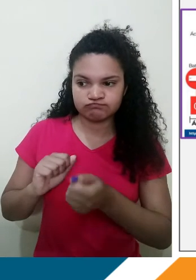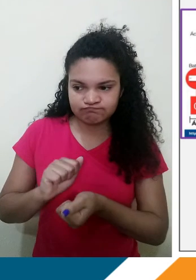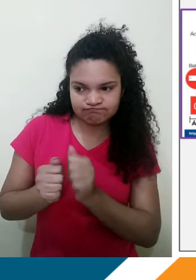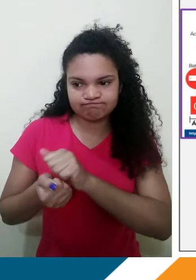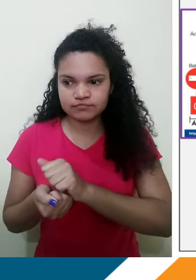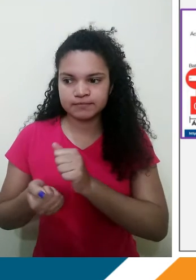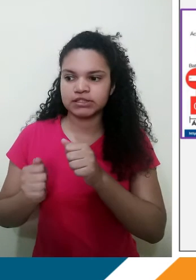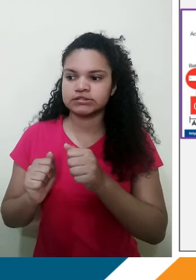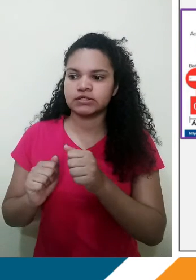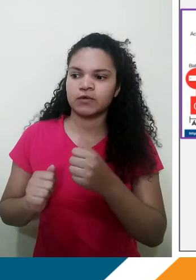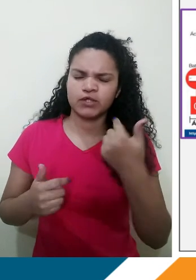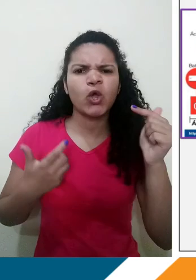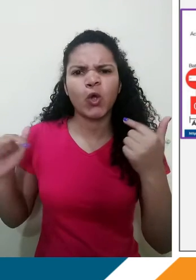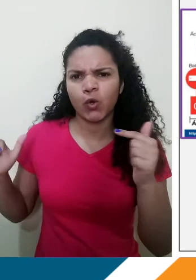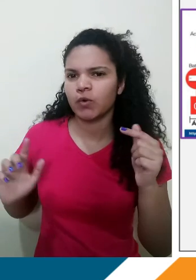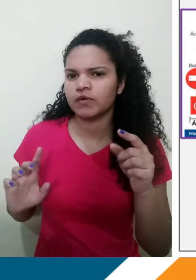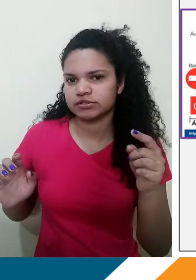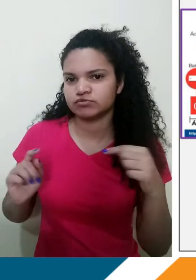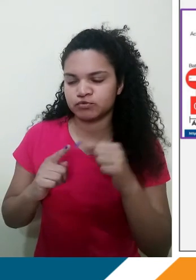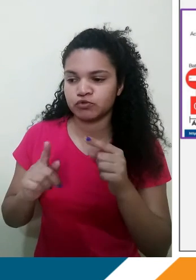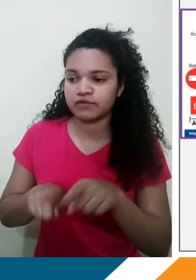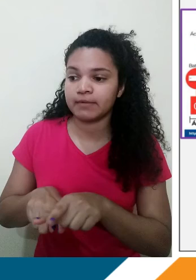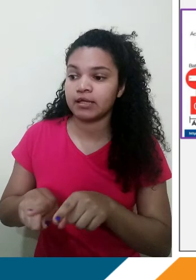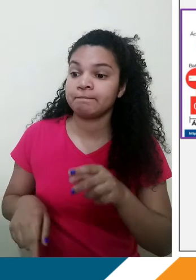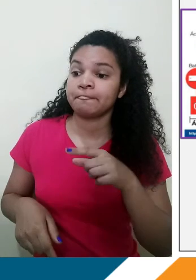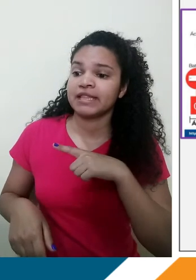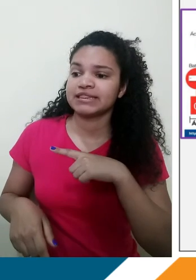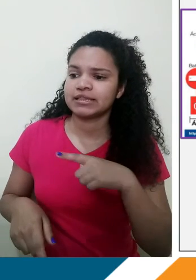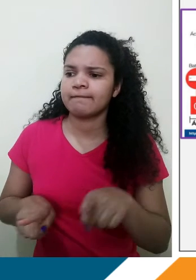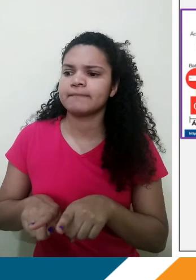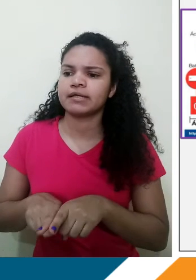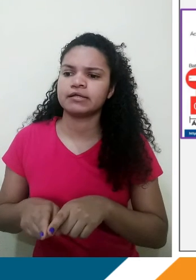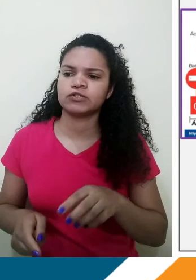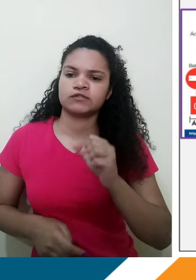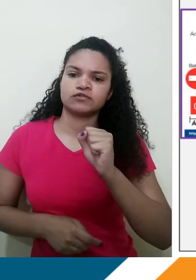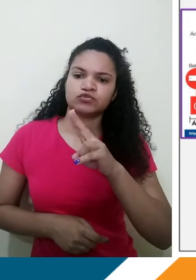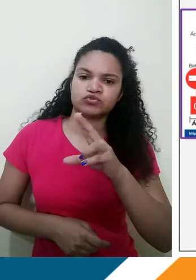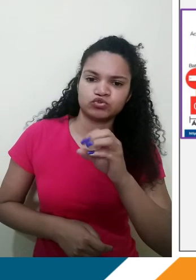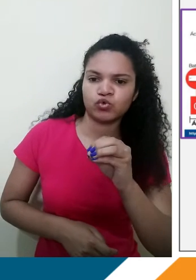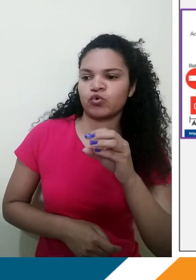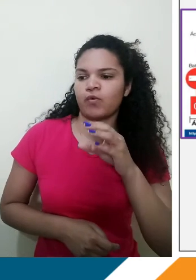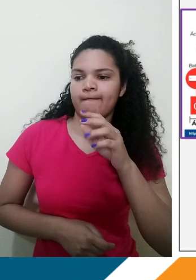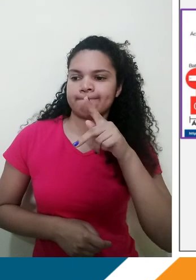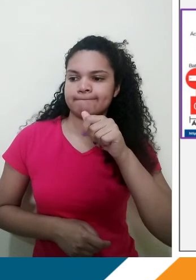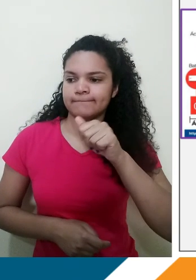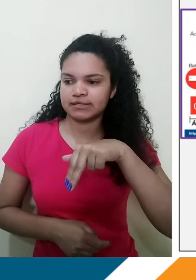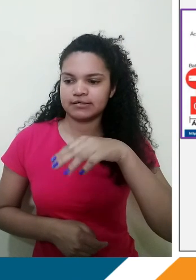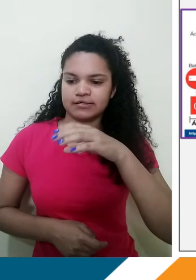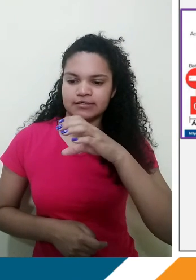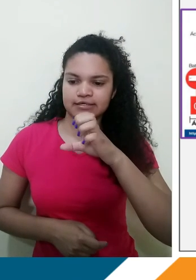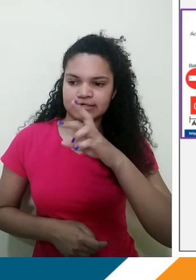também a ação do suco pancreático, um coquetel de enzimas que digere carboidratos, proteínas e